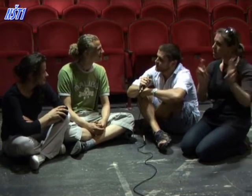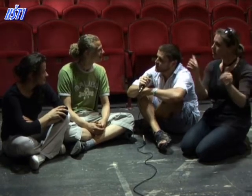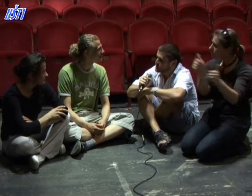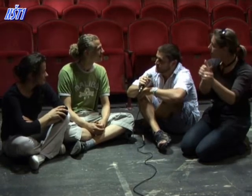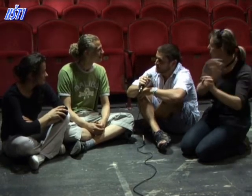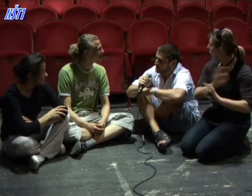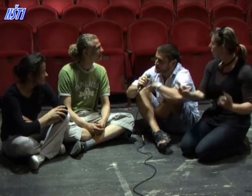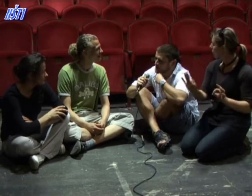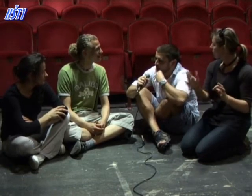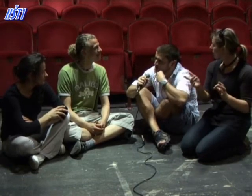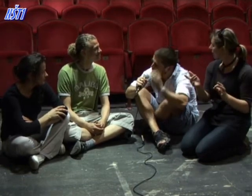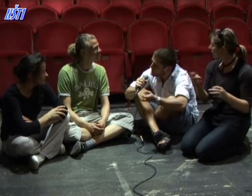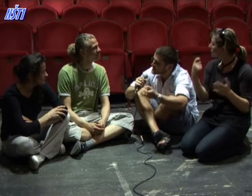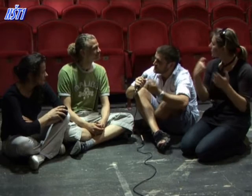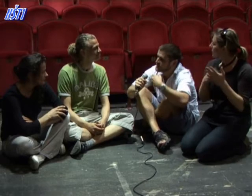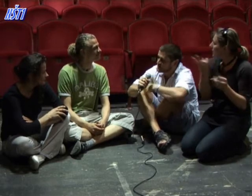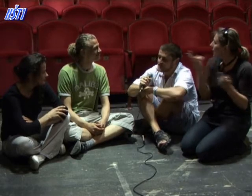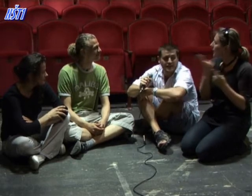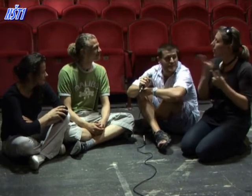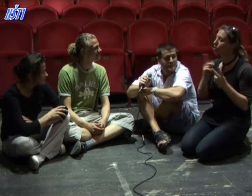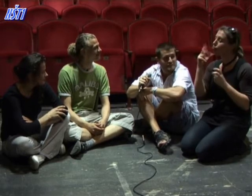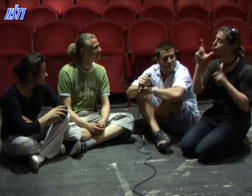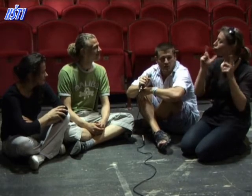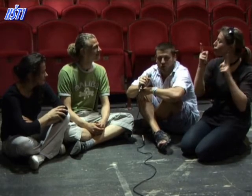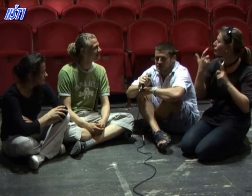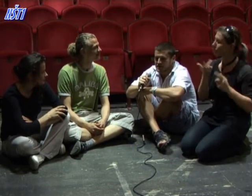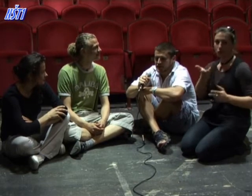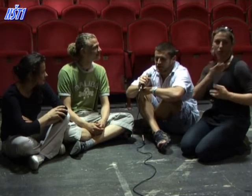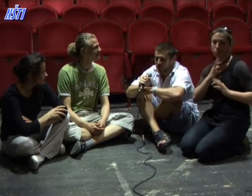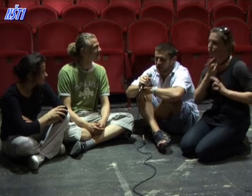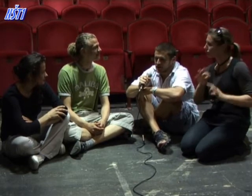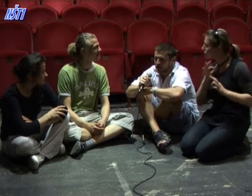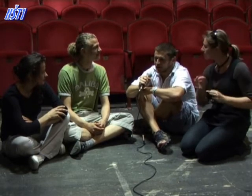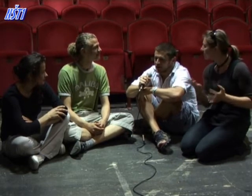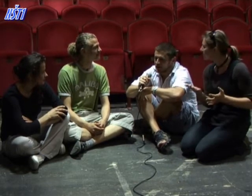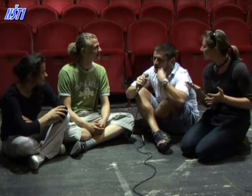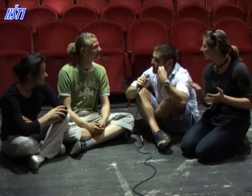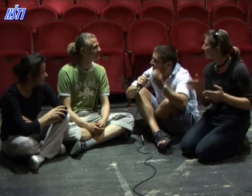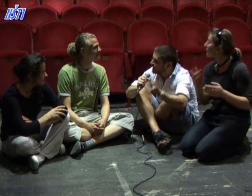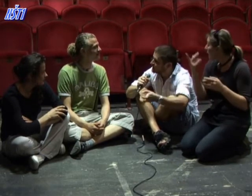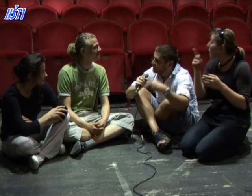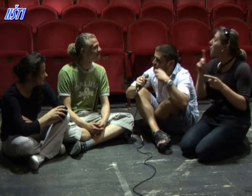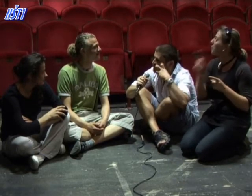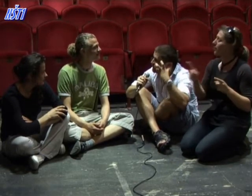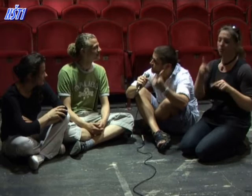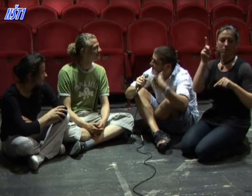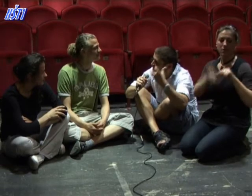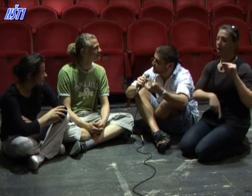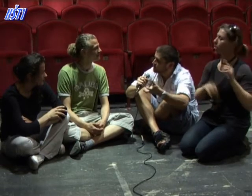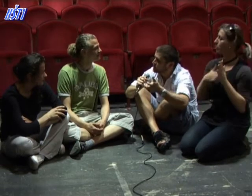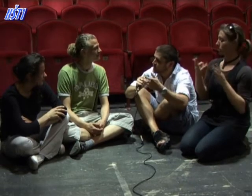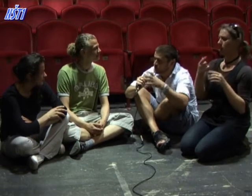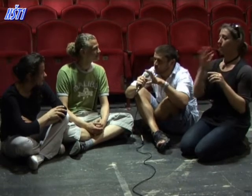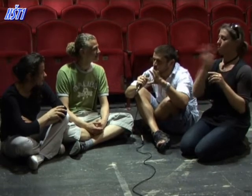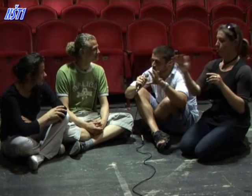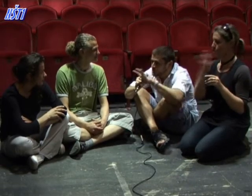a tlumočí a vlastně má svůj vlastní výraz. Takže občas se stane, že ten jeden moment nebo tu jednu větu,